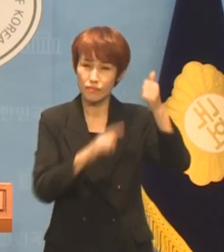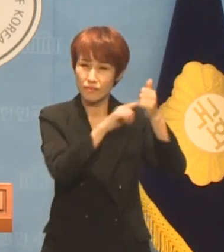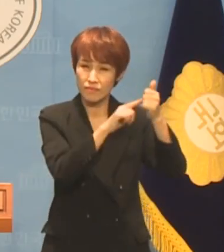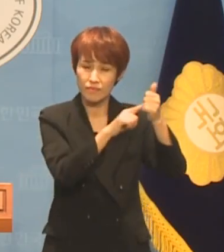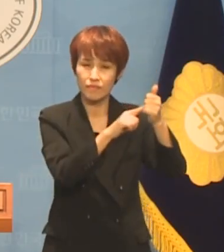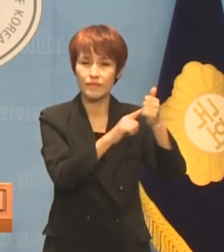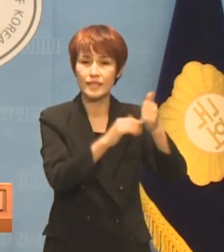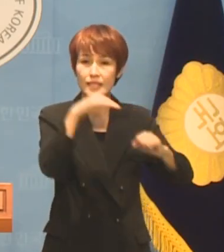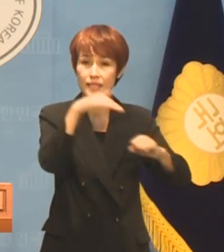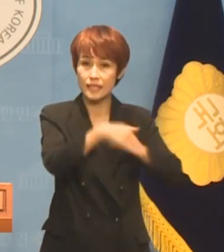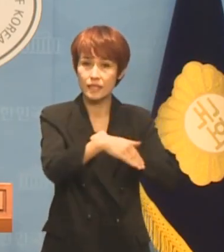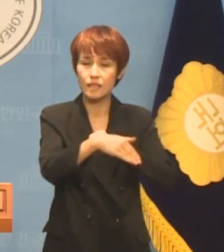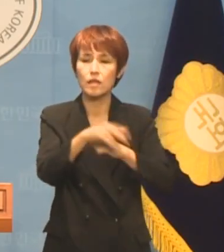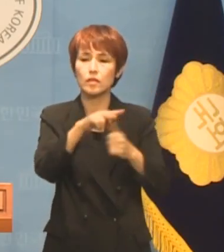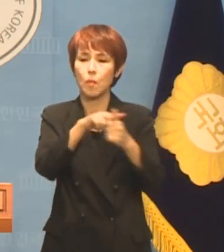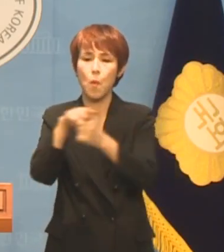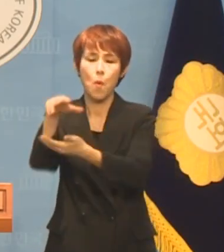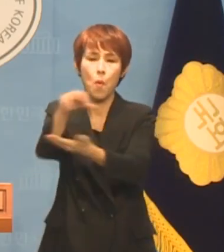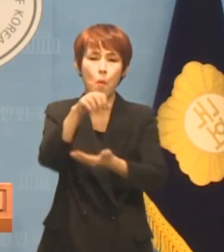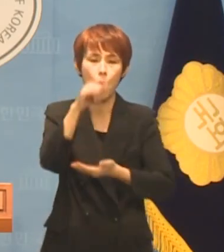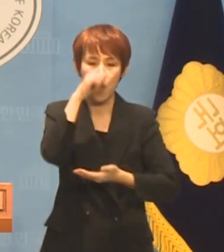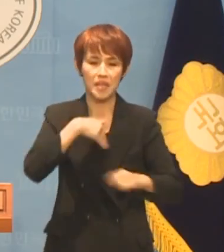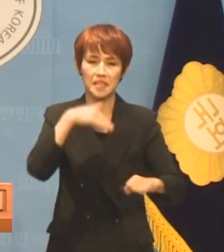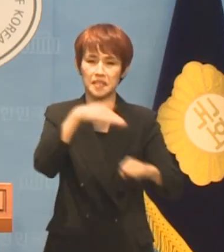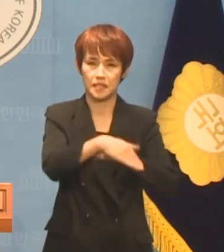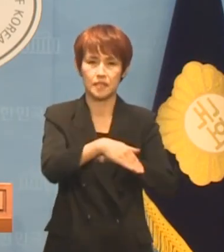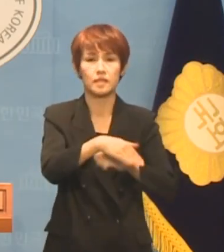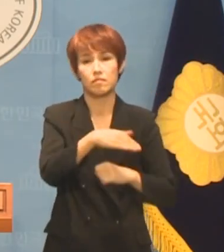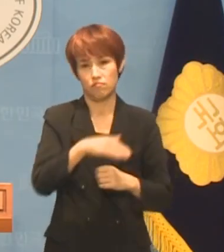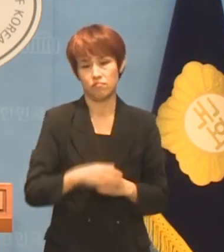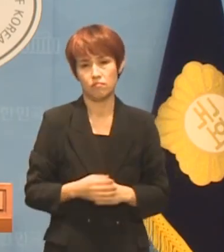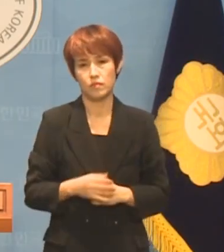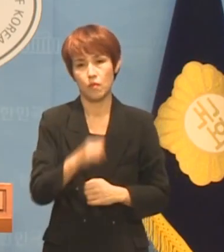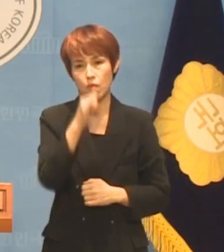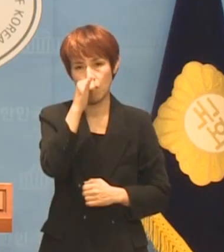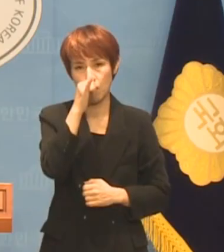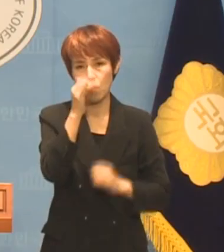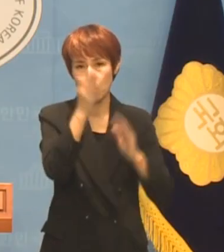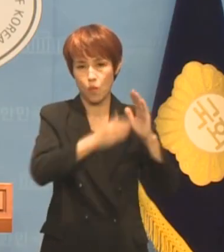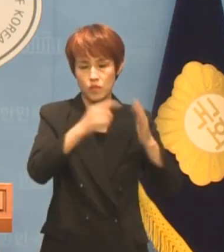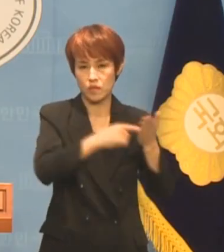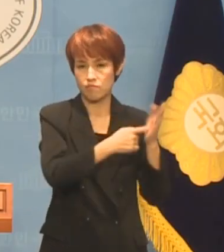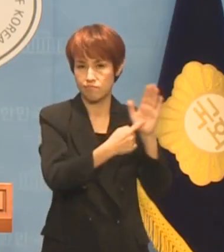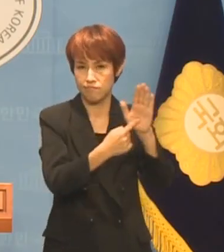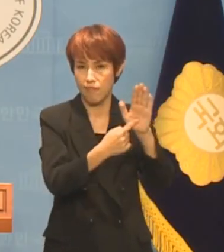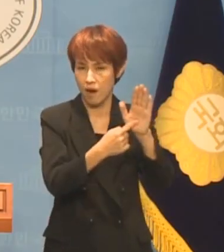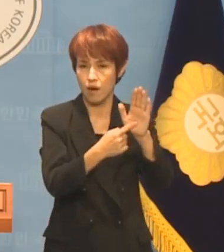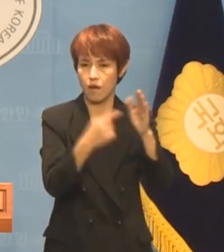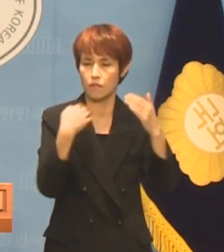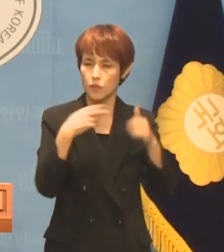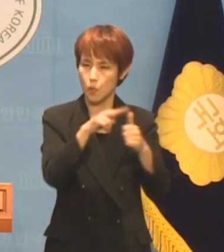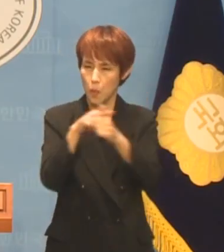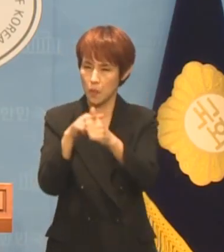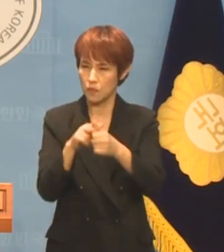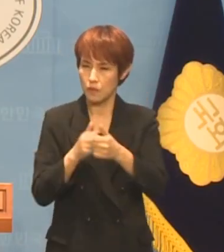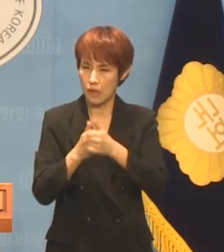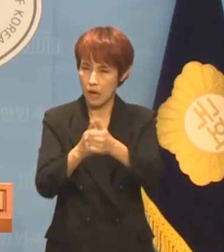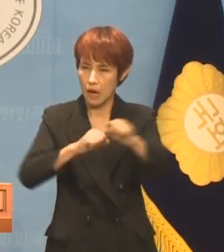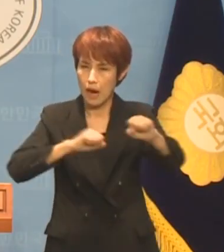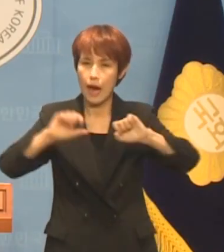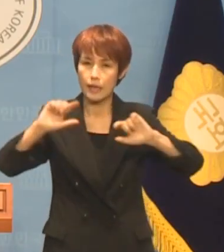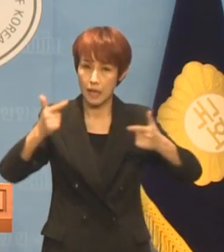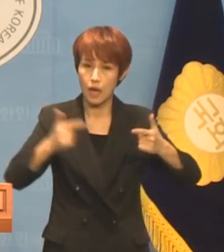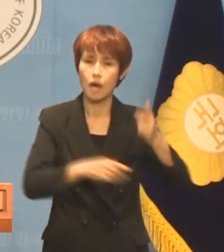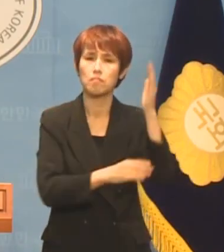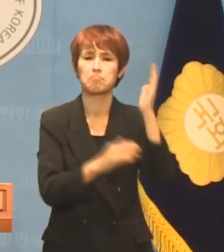그는 정보를 흡수하지만 자신만의 방식으로 합니다. 공식적이거나 구조화되고 정보에 기반한 방식으로 하지 않고요